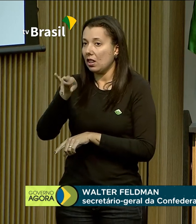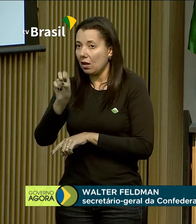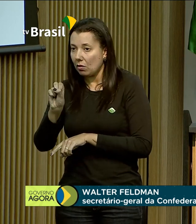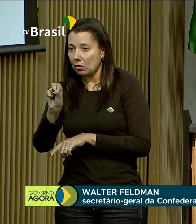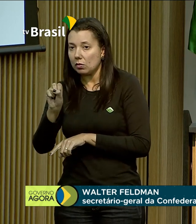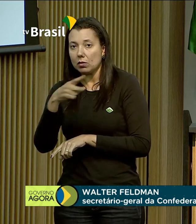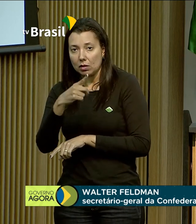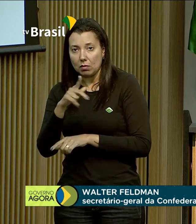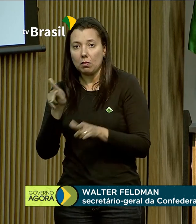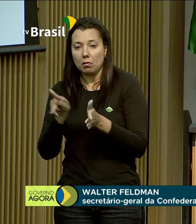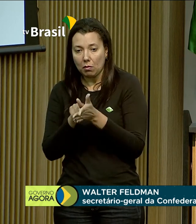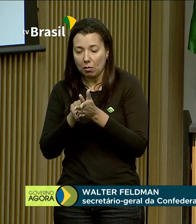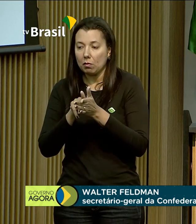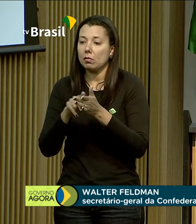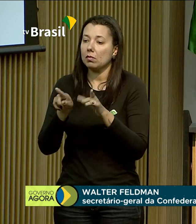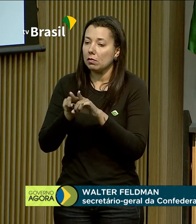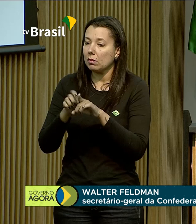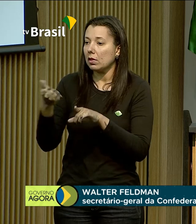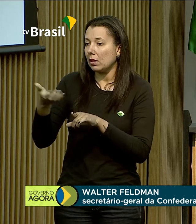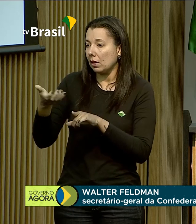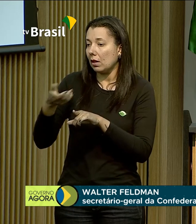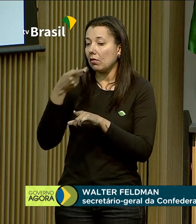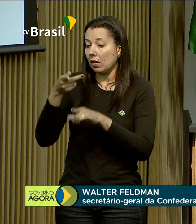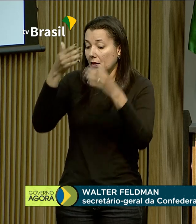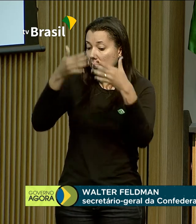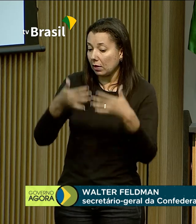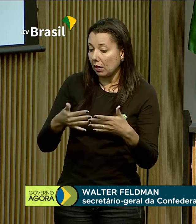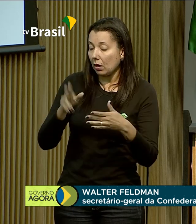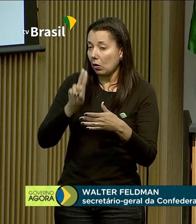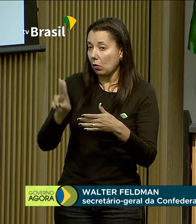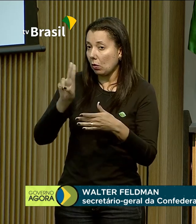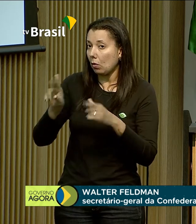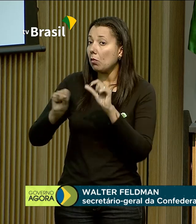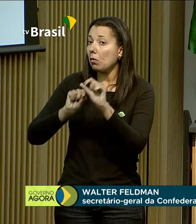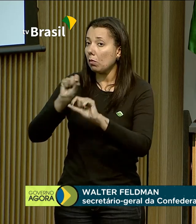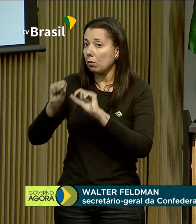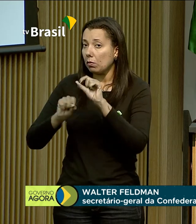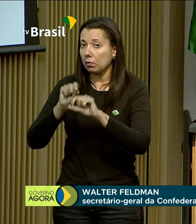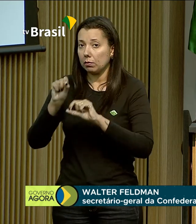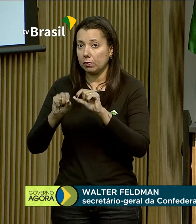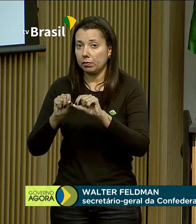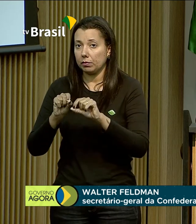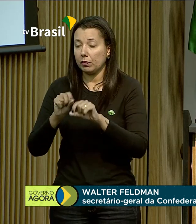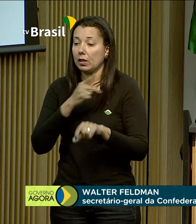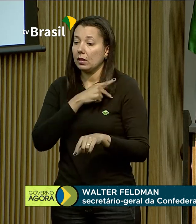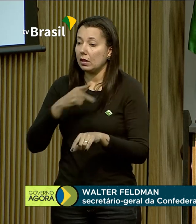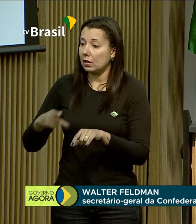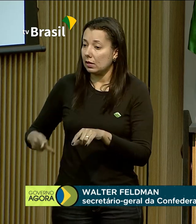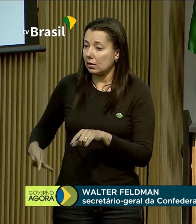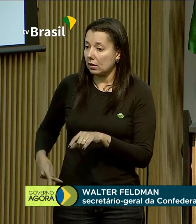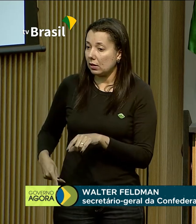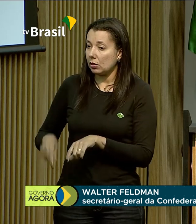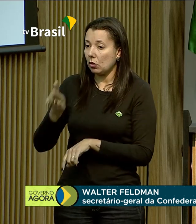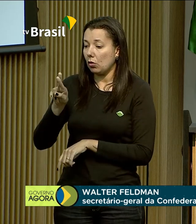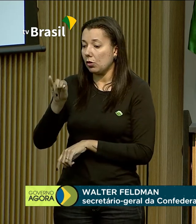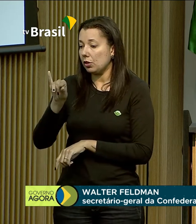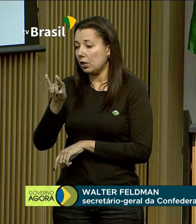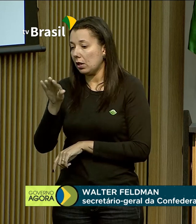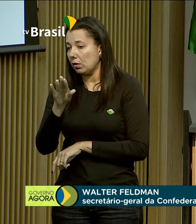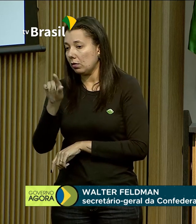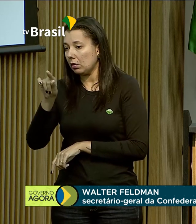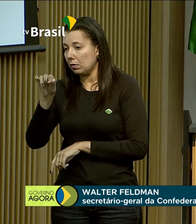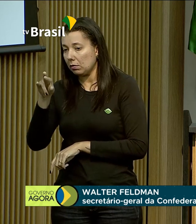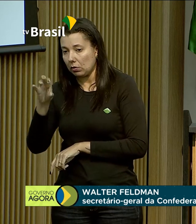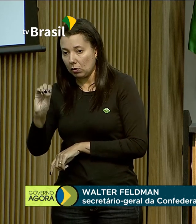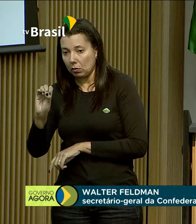Botafogo, o seu clube. E eu queria falar em nome, presidente Jair Du, em nome do presidente Rogério Caboclo, em nome de toda a